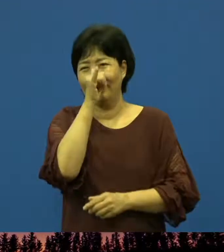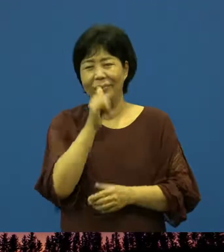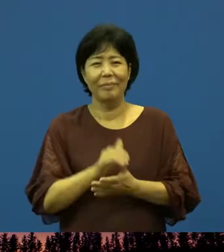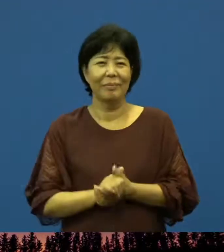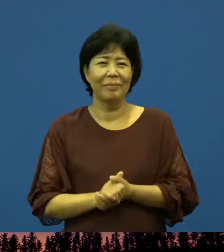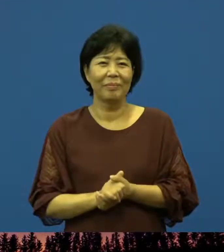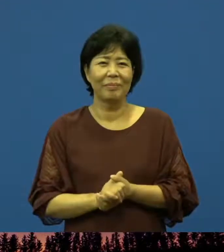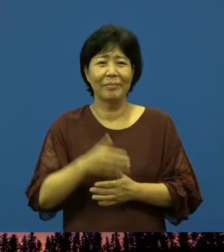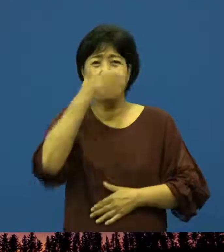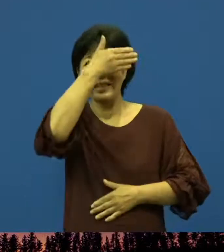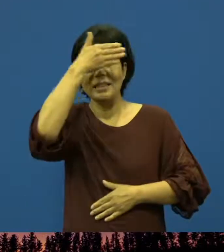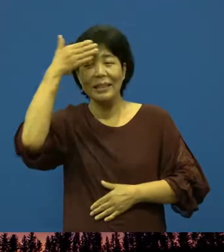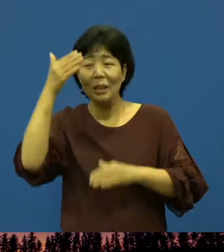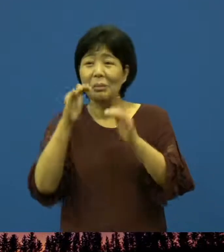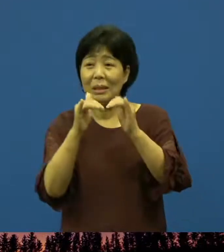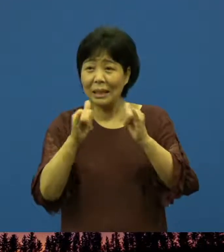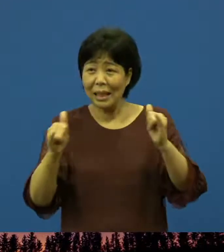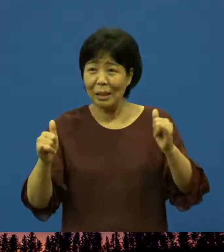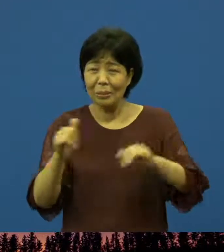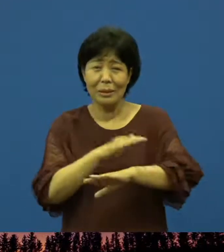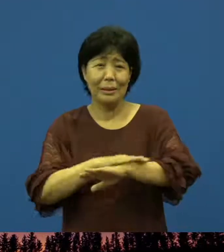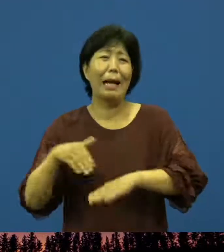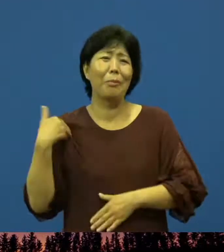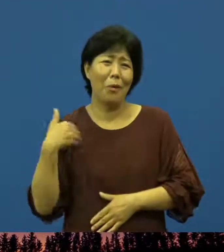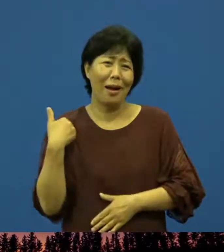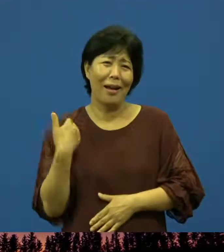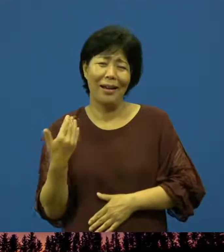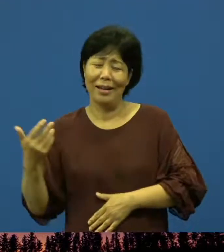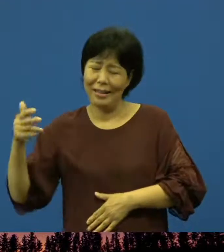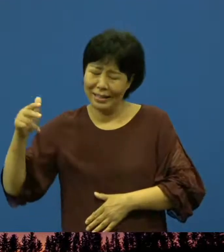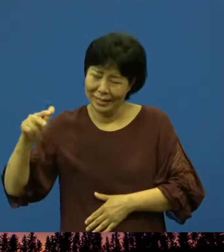젊은 사람은 그런 걸 잘 인식하지 못하죠. 그러나